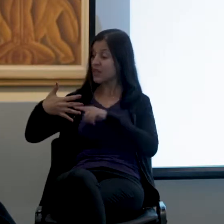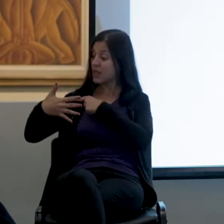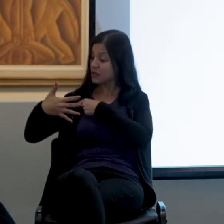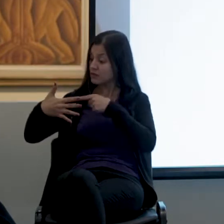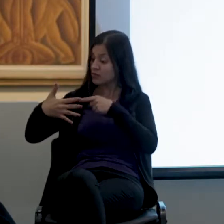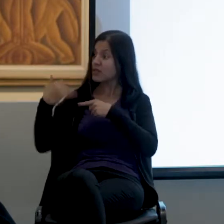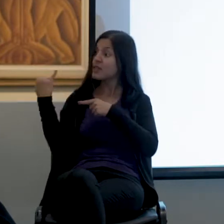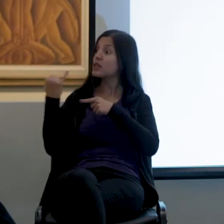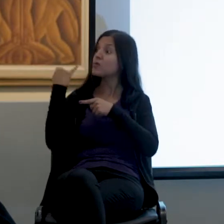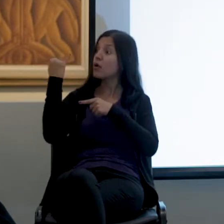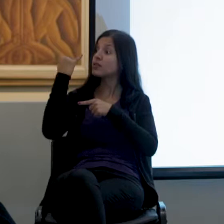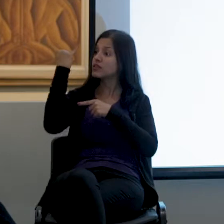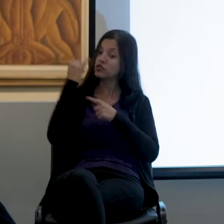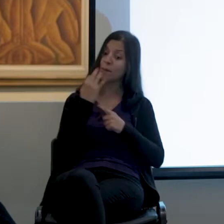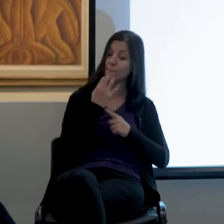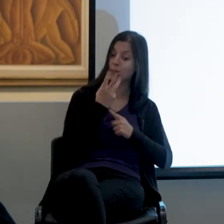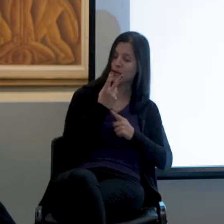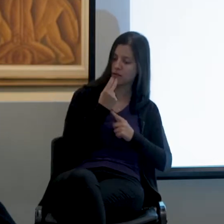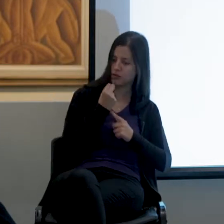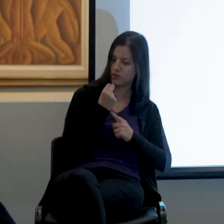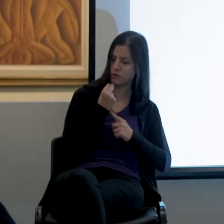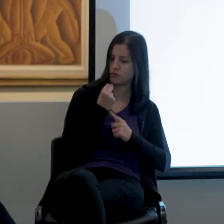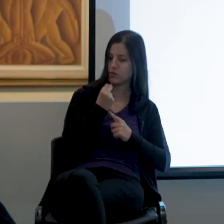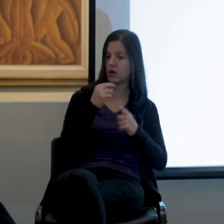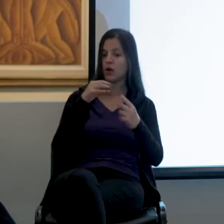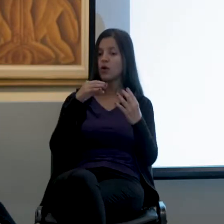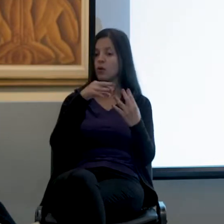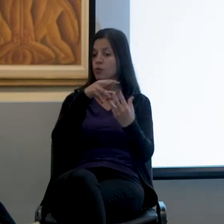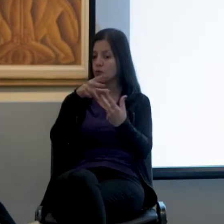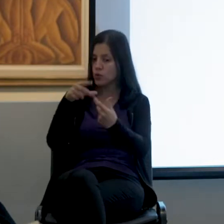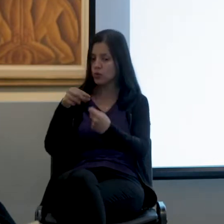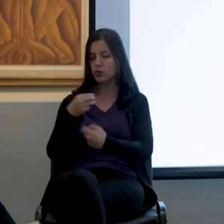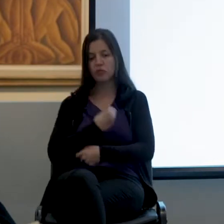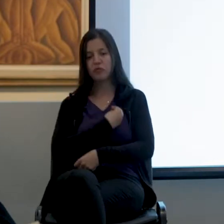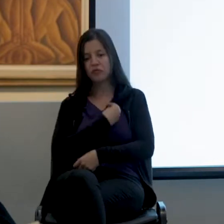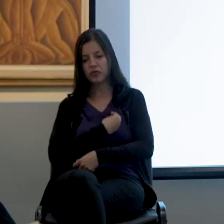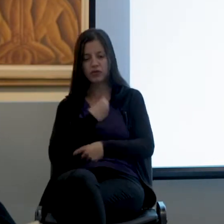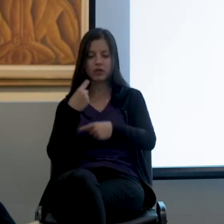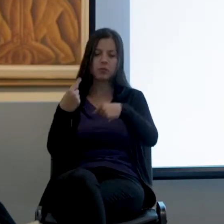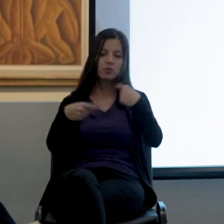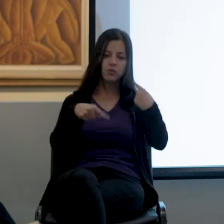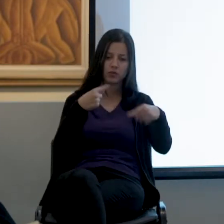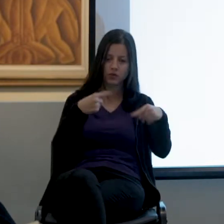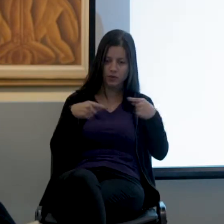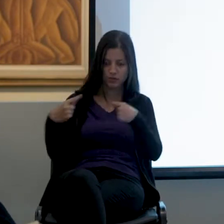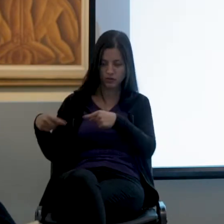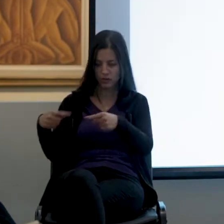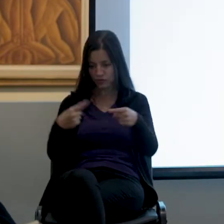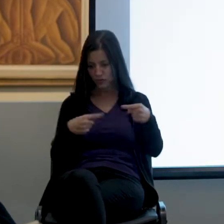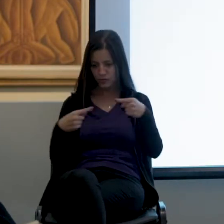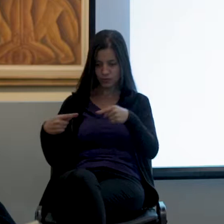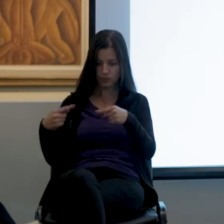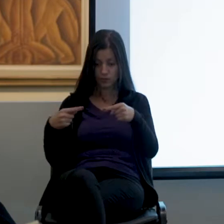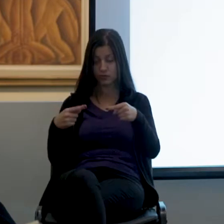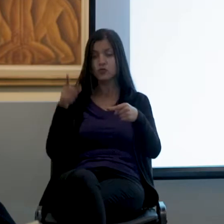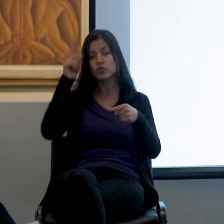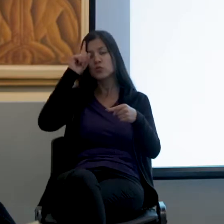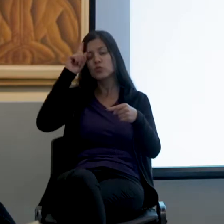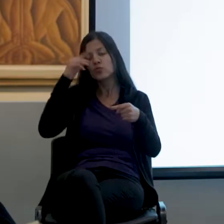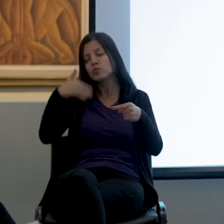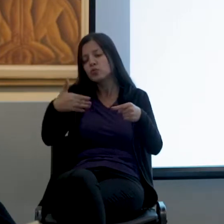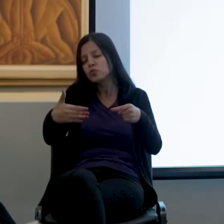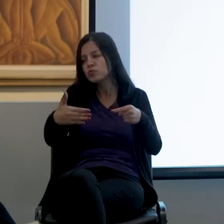para a própria arte e para o mundo, para a vida, para a política, para o cotidiano das pessoas e